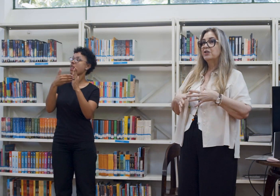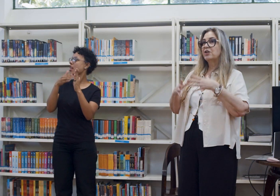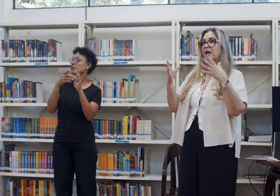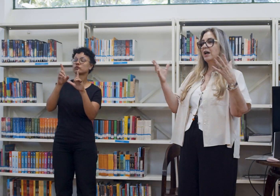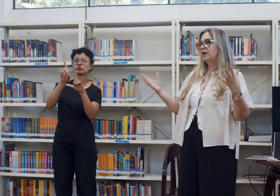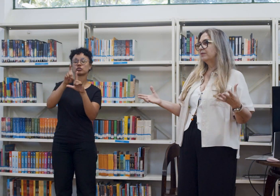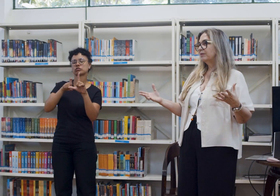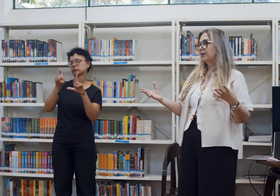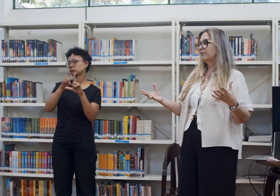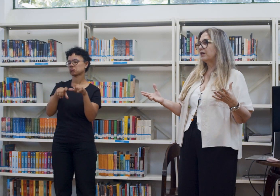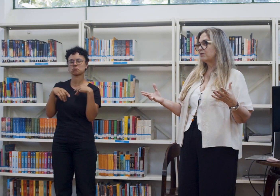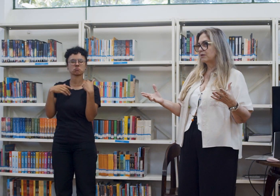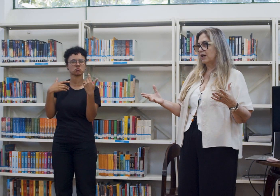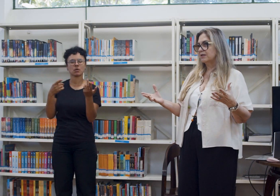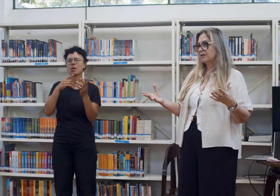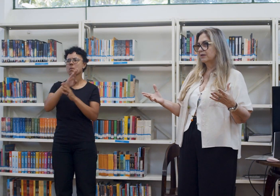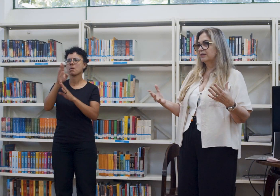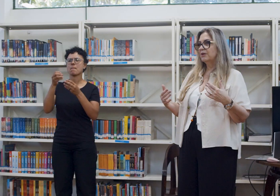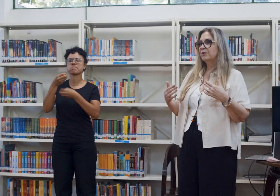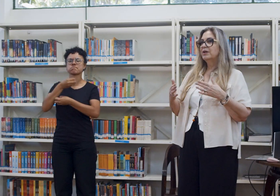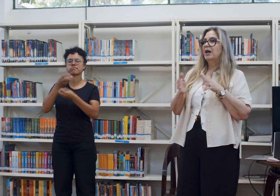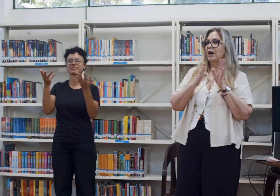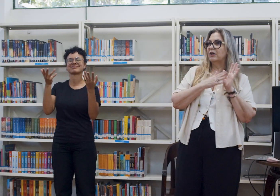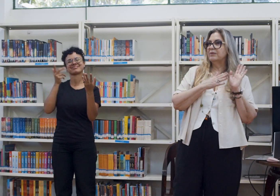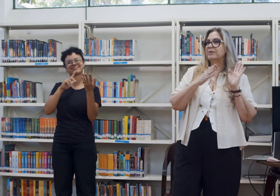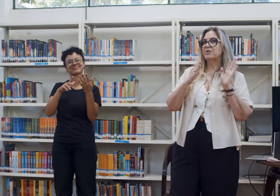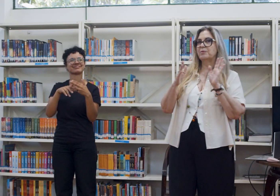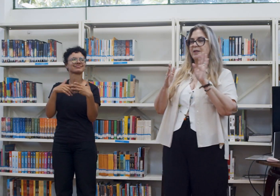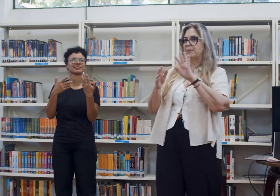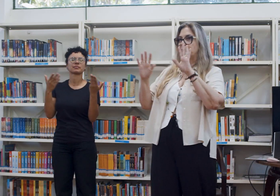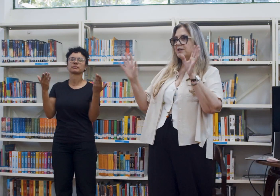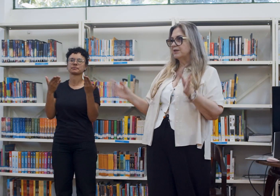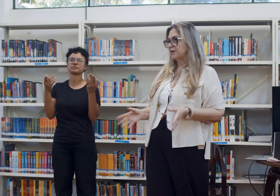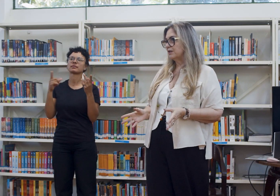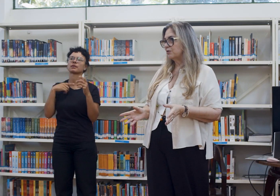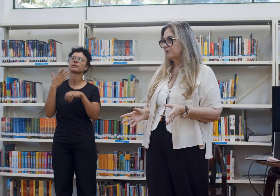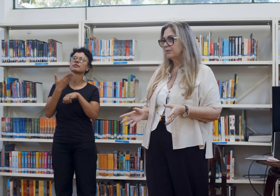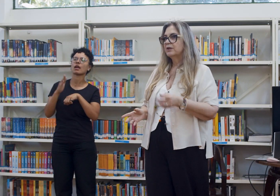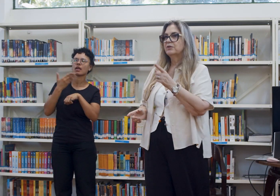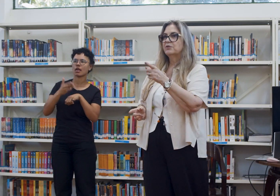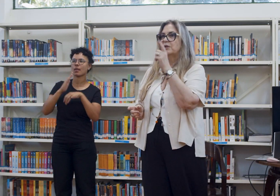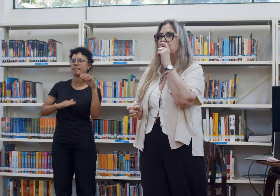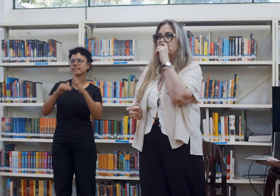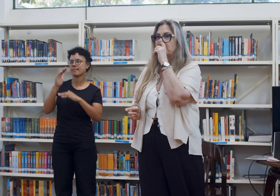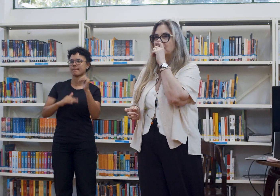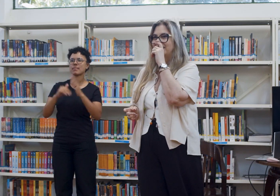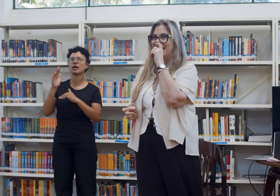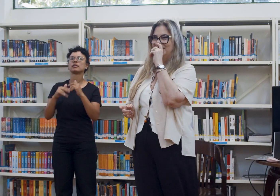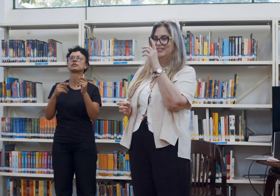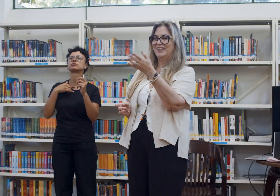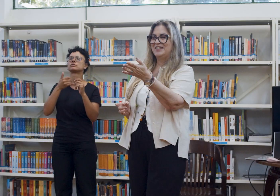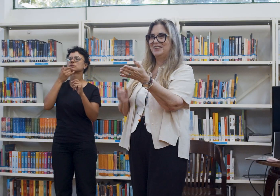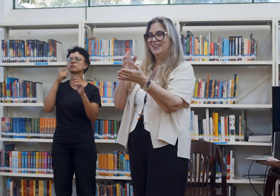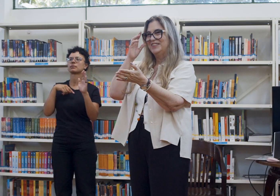né? E chegar em vários lugares. Então, agora nós vamos passar por um exercício. Só queria te